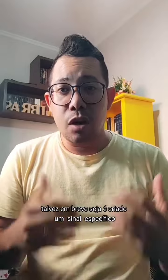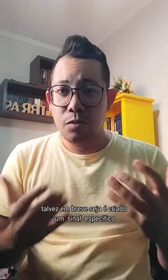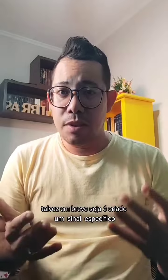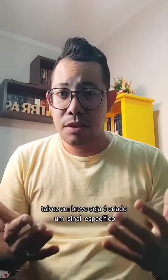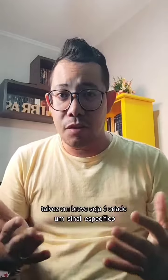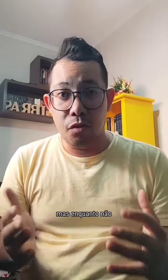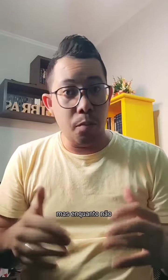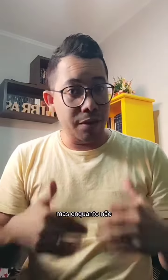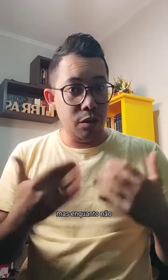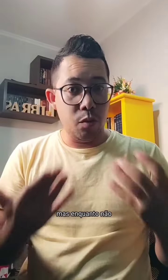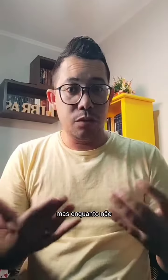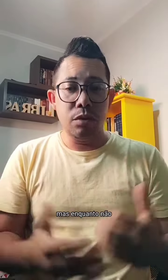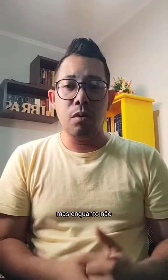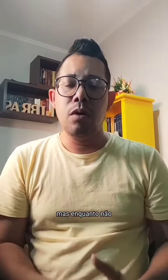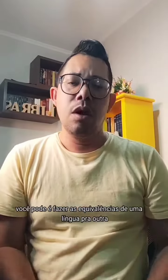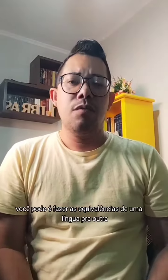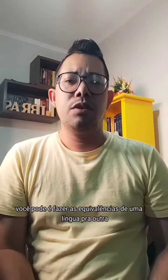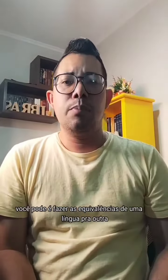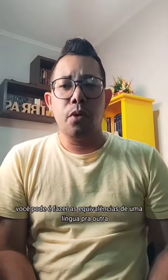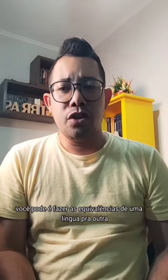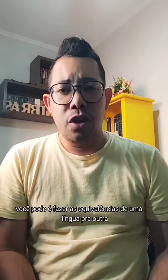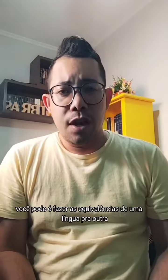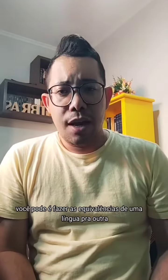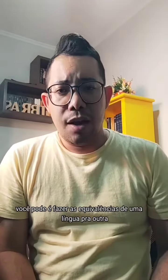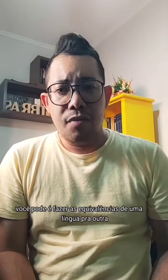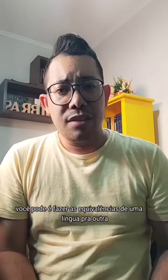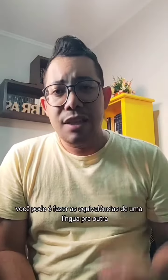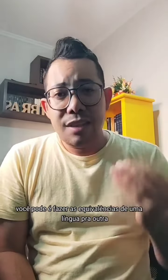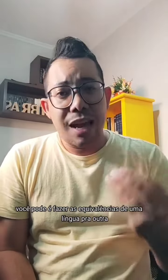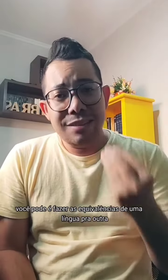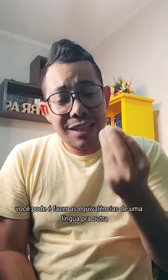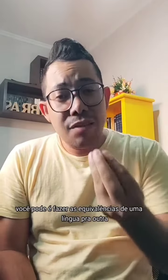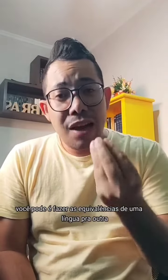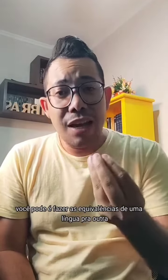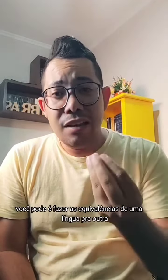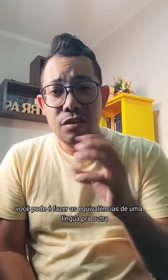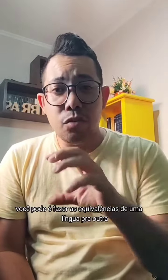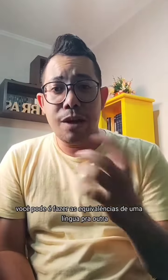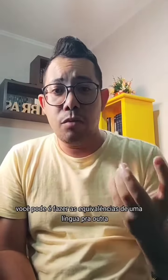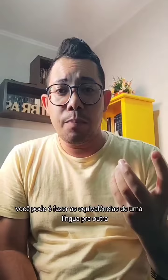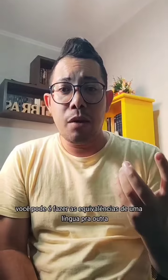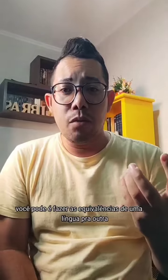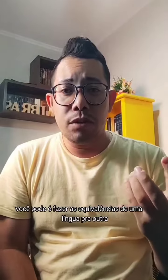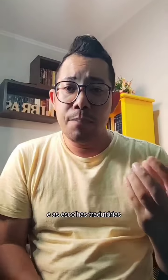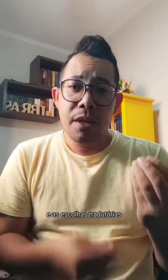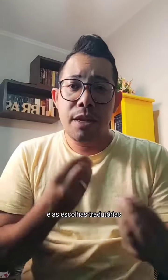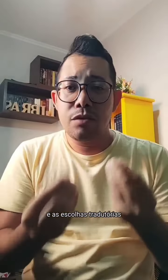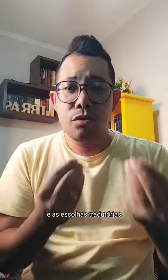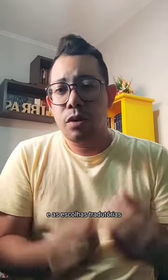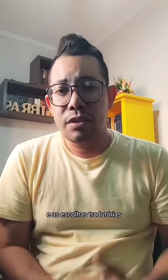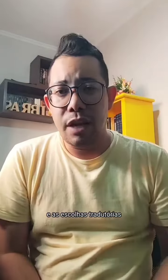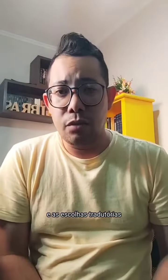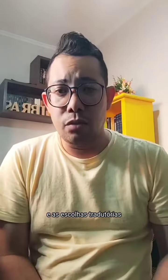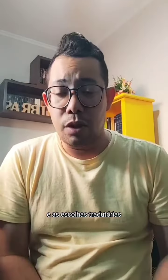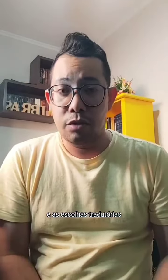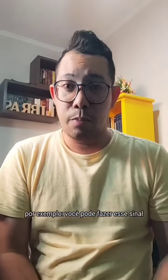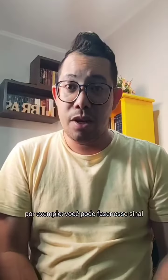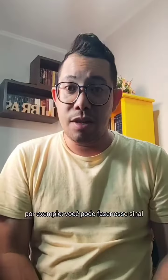específico, mas enquanto não, você pode fazer as equivalências de uma língua para outra e as escolhas tradutórias. Por exemplo,